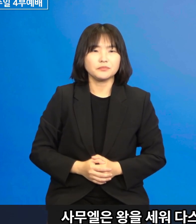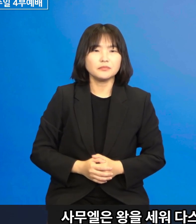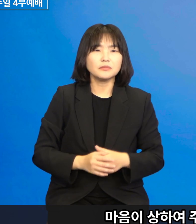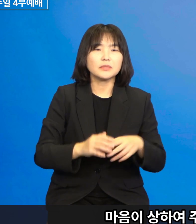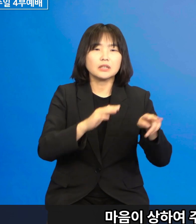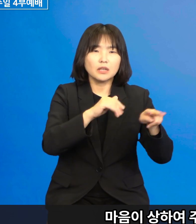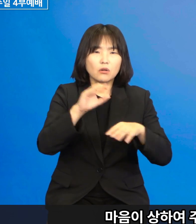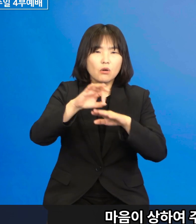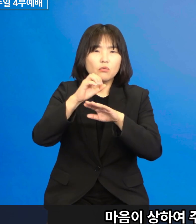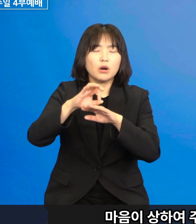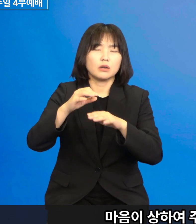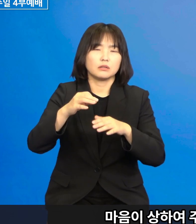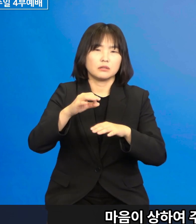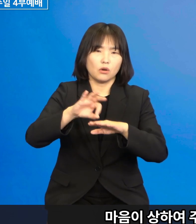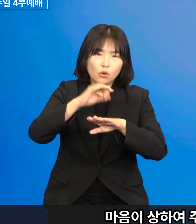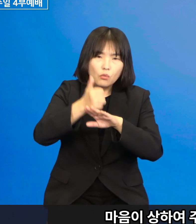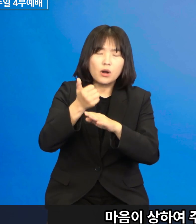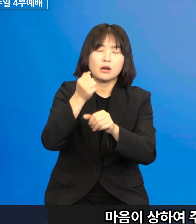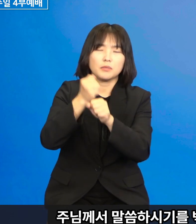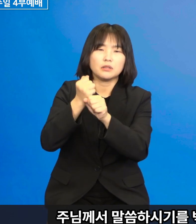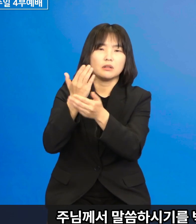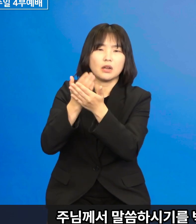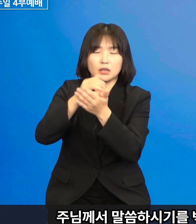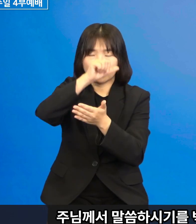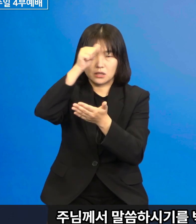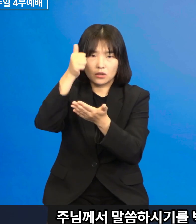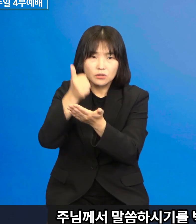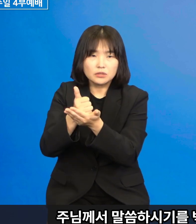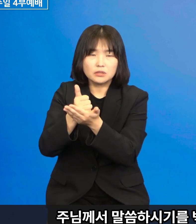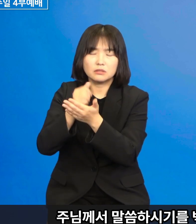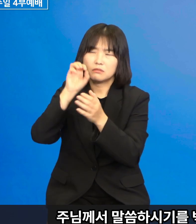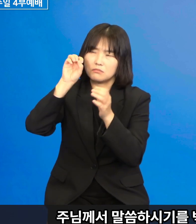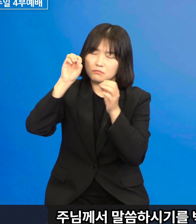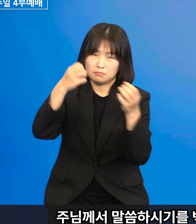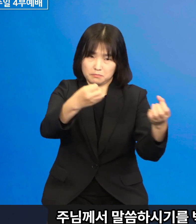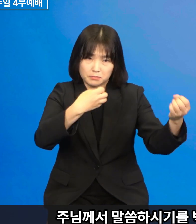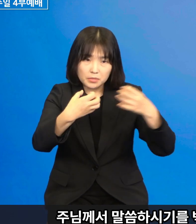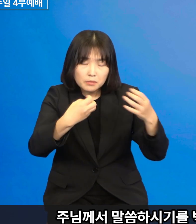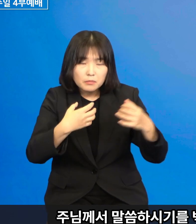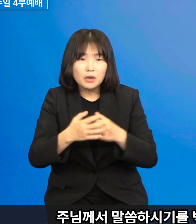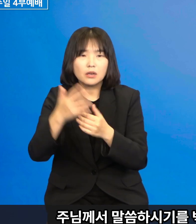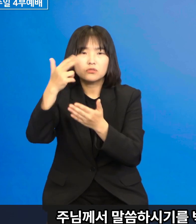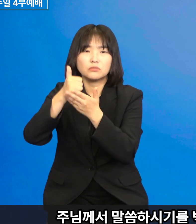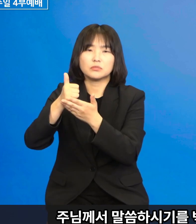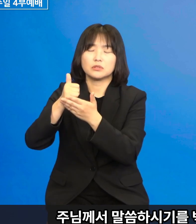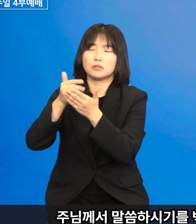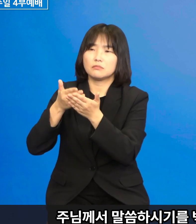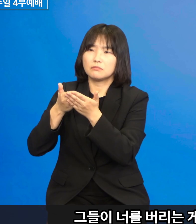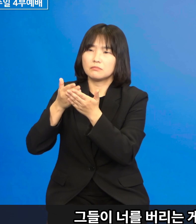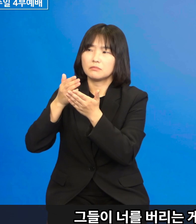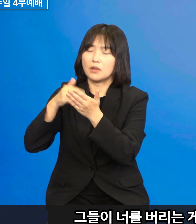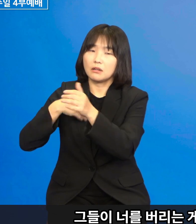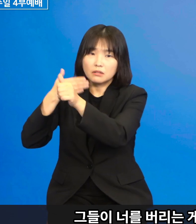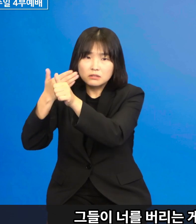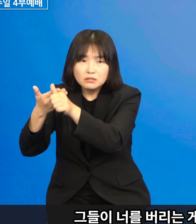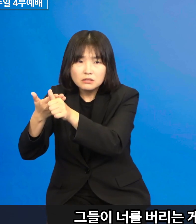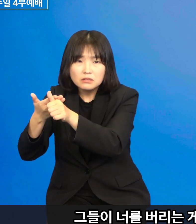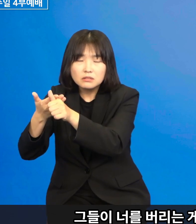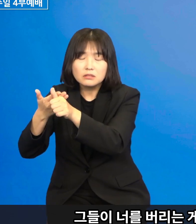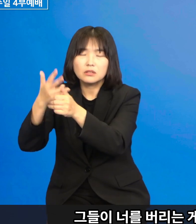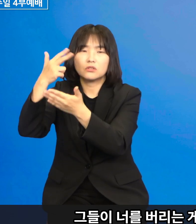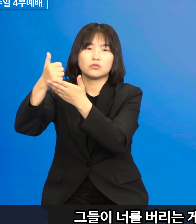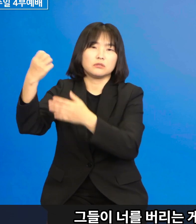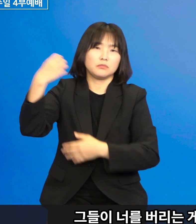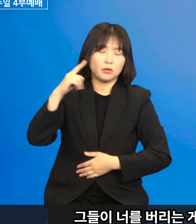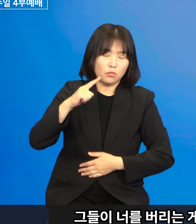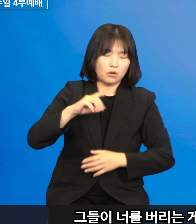장로들에게 말해 마음이 상해 주님께 기도를 드렸더니 주님께서 말씀하시기를 백성이 너에게 한 말을 들어줘라. 그들이 너를 버린